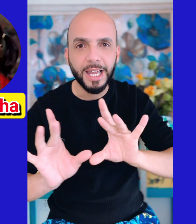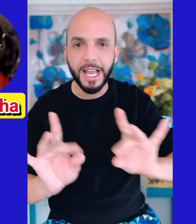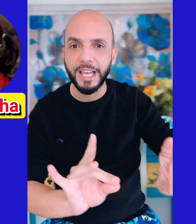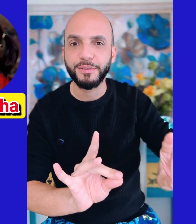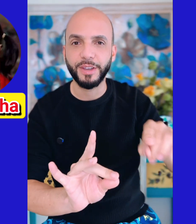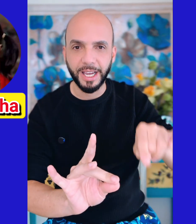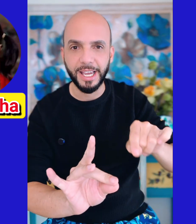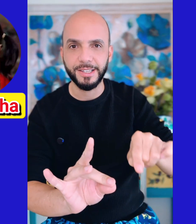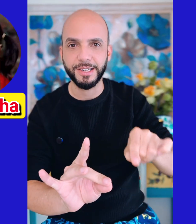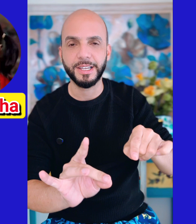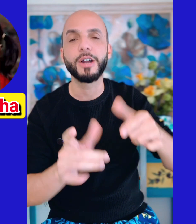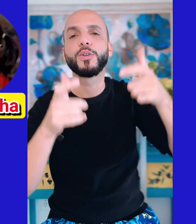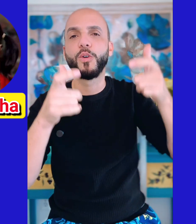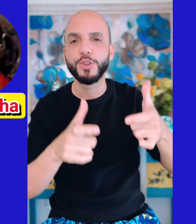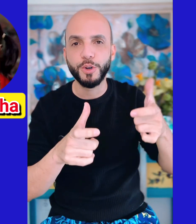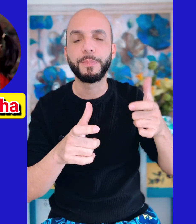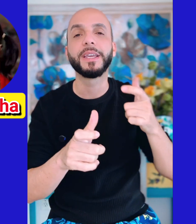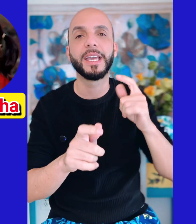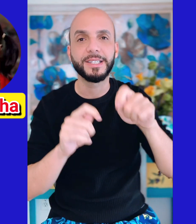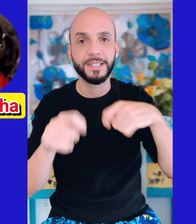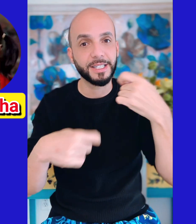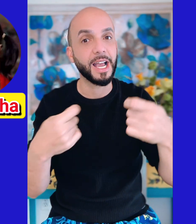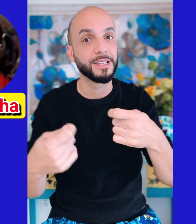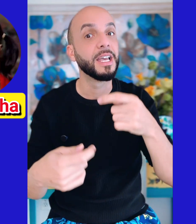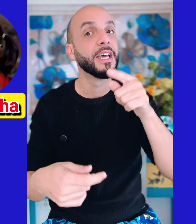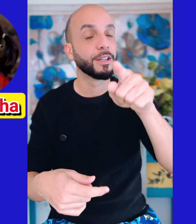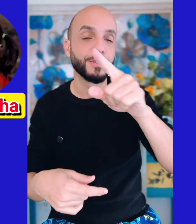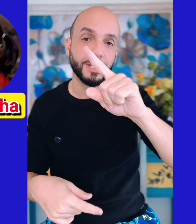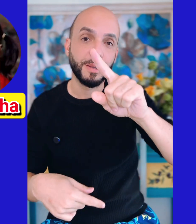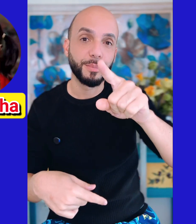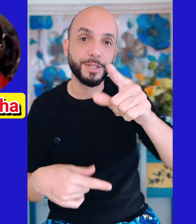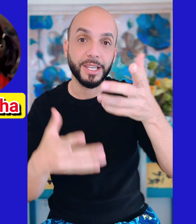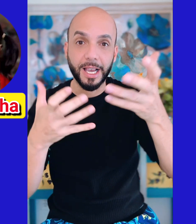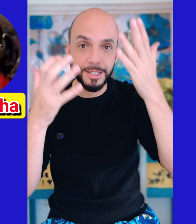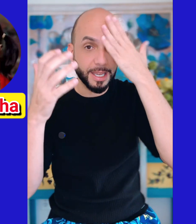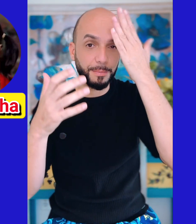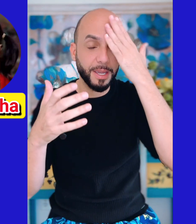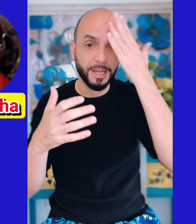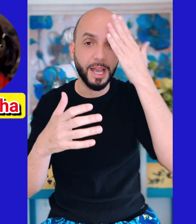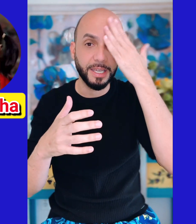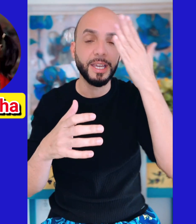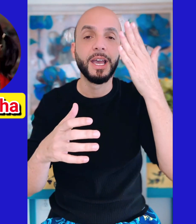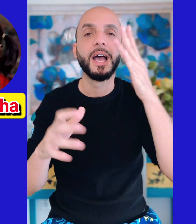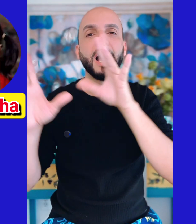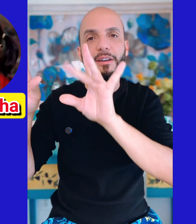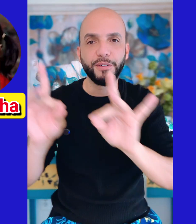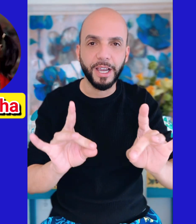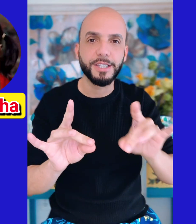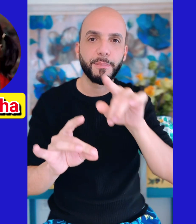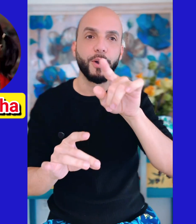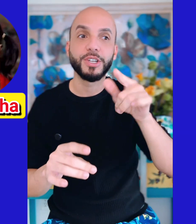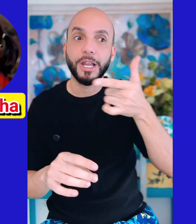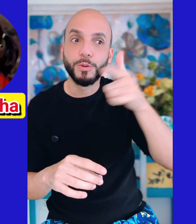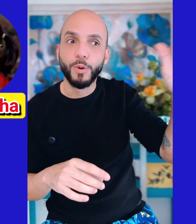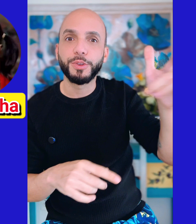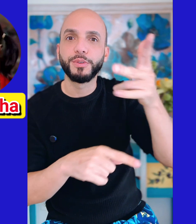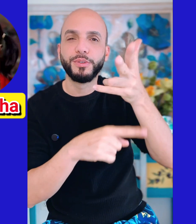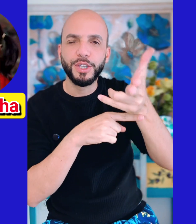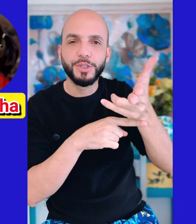a referência, certo? Onde eu peguei esses sinais. Então vocês depois, se querem saber, né, aí a referência, pode ir lá no outro vídeo